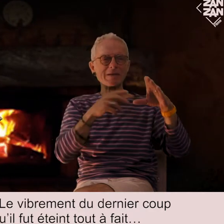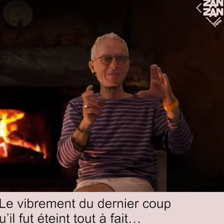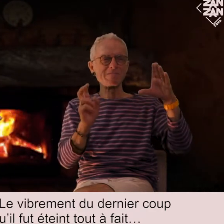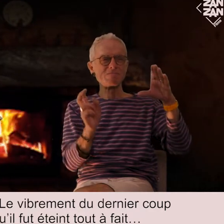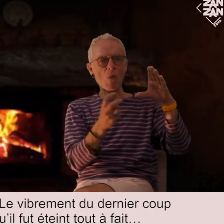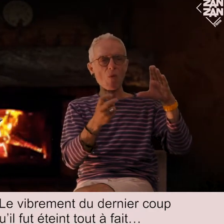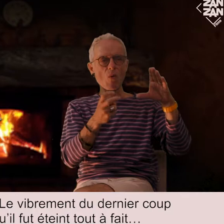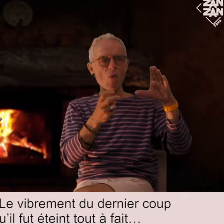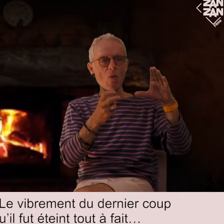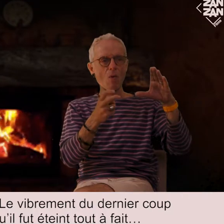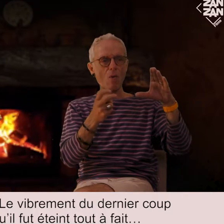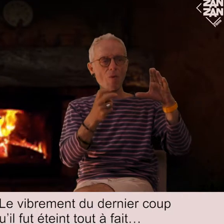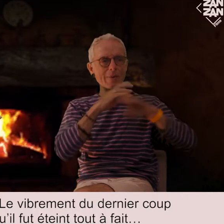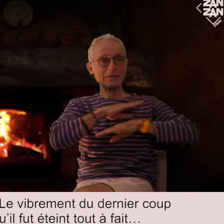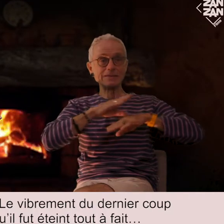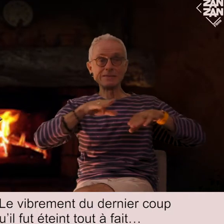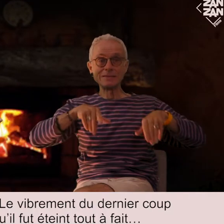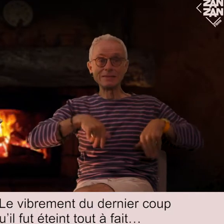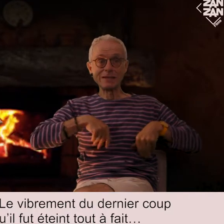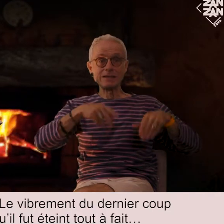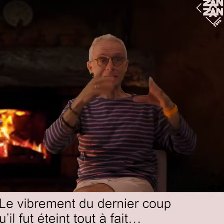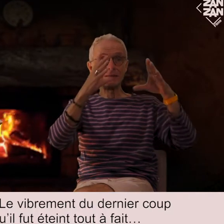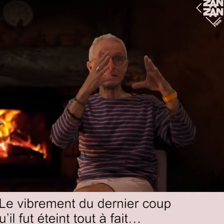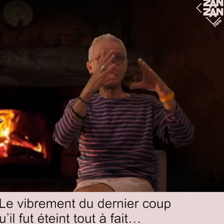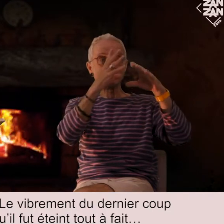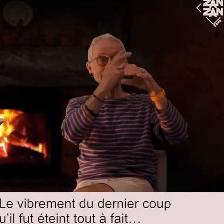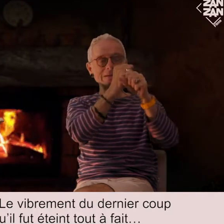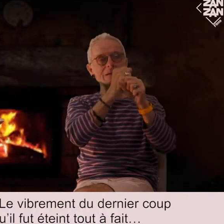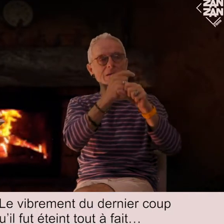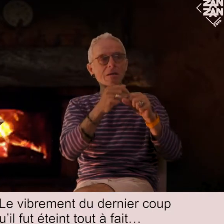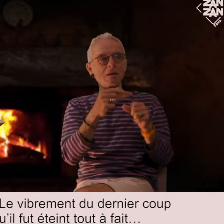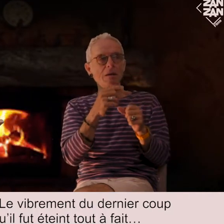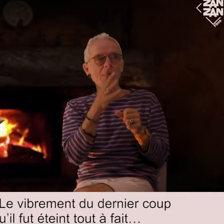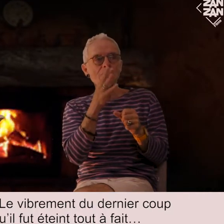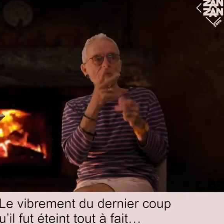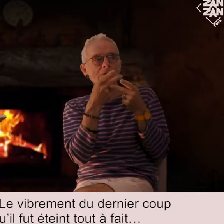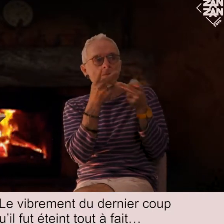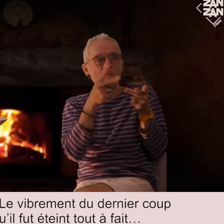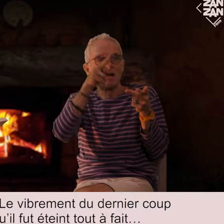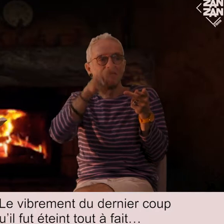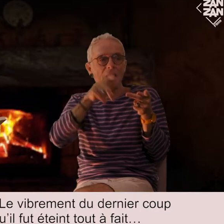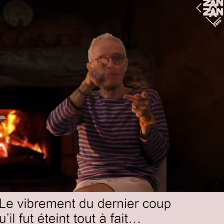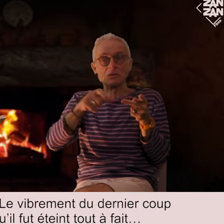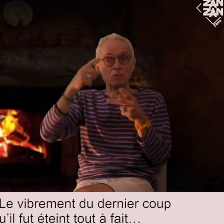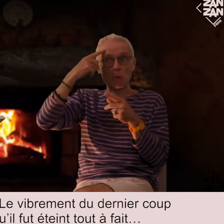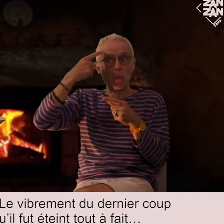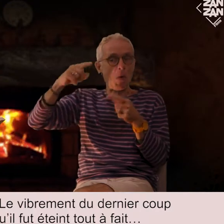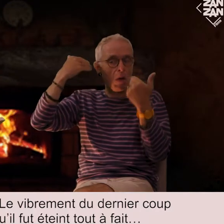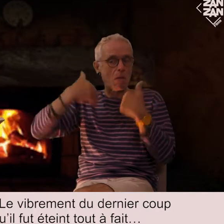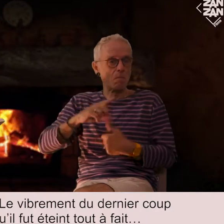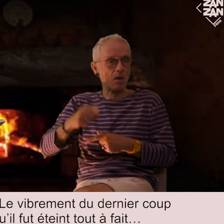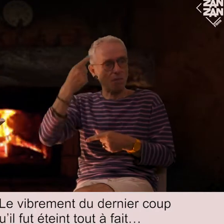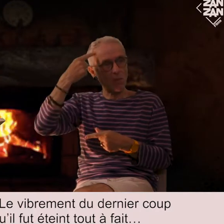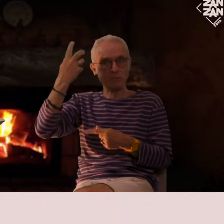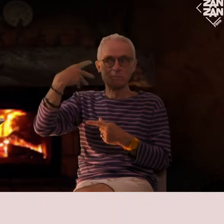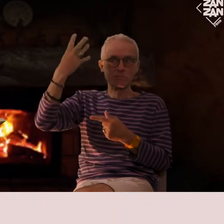éteint, tout à fait. Oh non ! Je n'ose pas dire ce qui arriva. Personne me croirait et l'on me prendrait pour